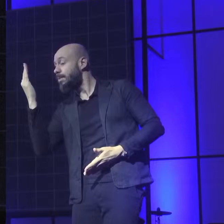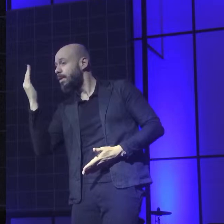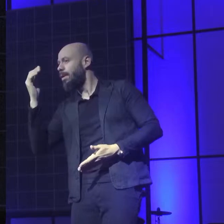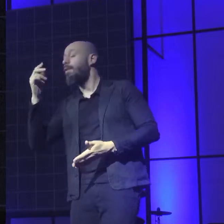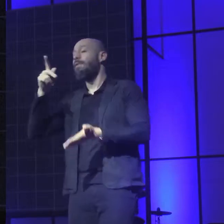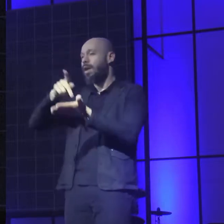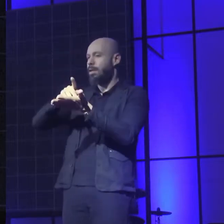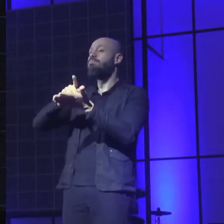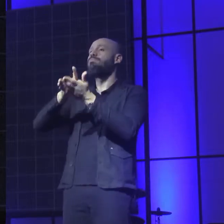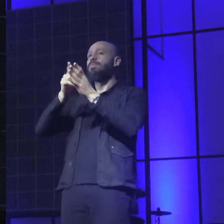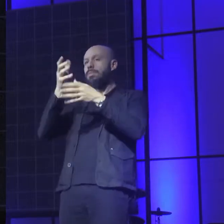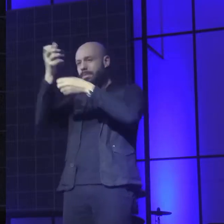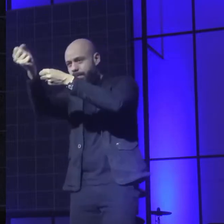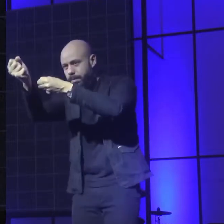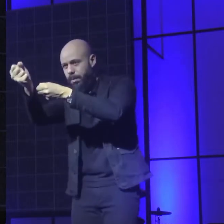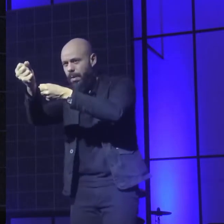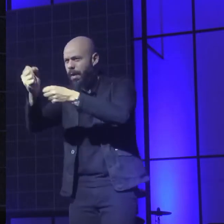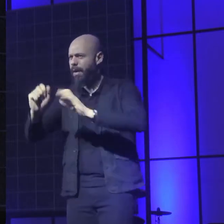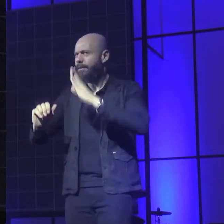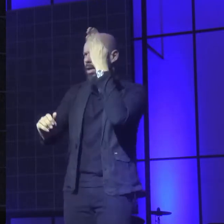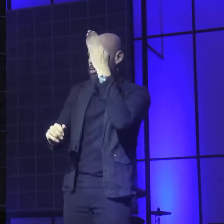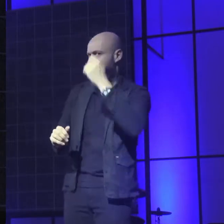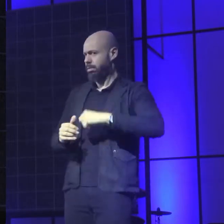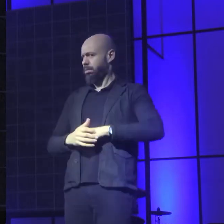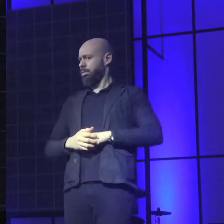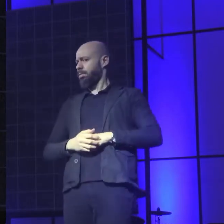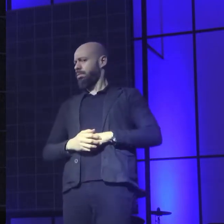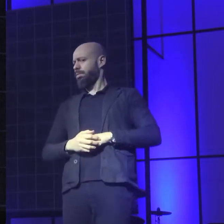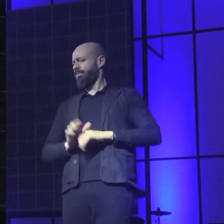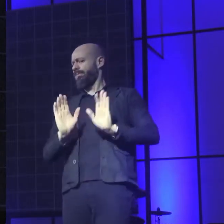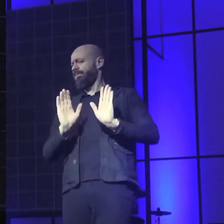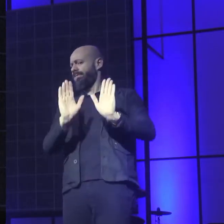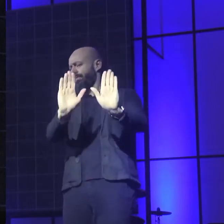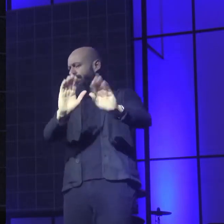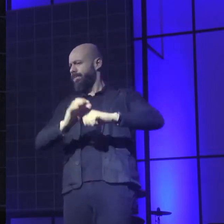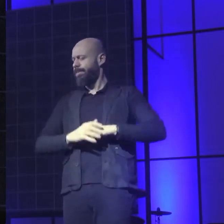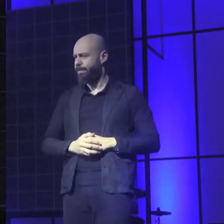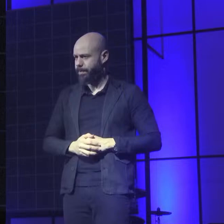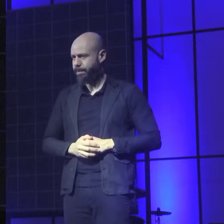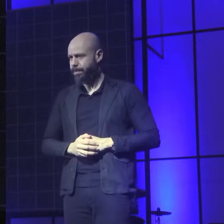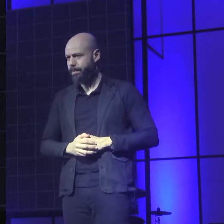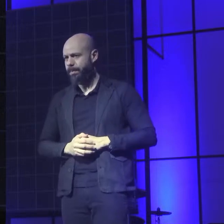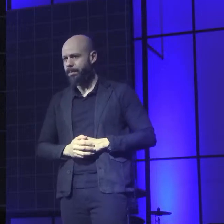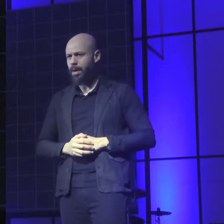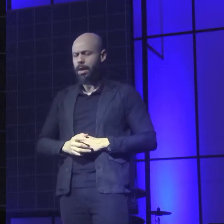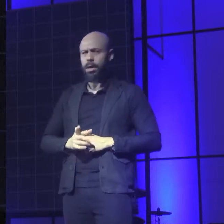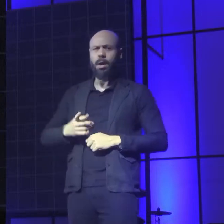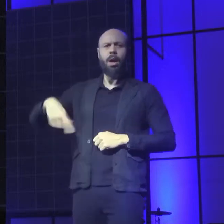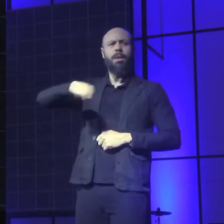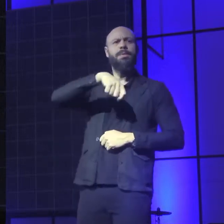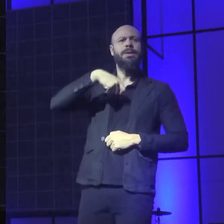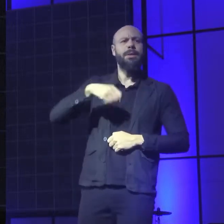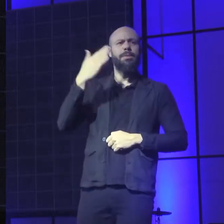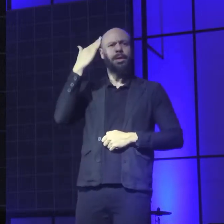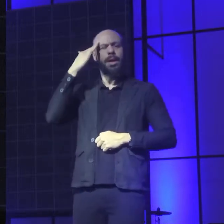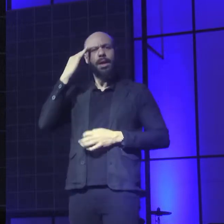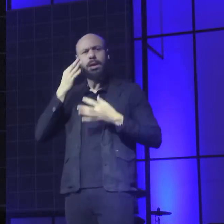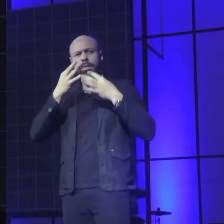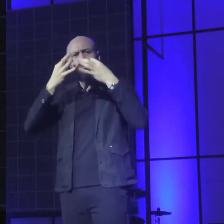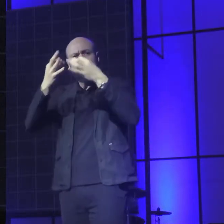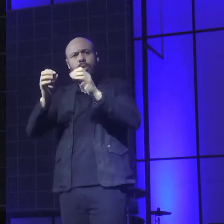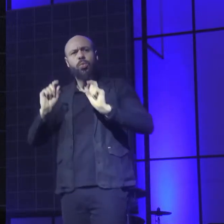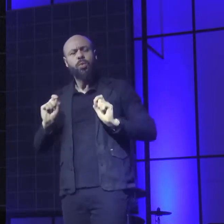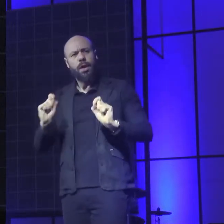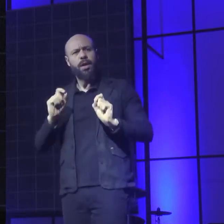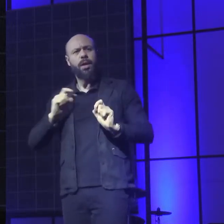de tantas orientações para a vida? Vivemos hoje uma confusão muito séria, muito difícil, porque existe